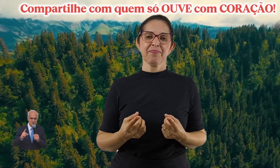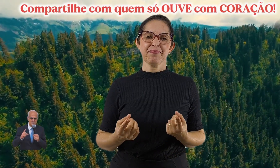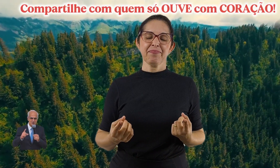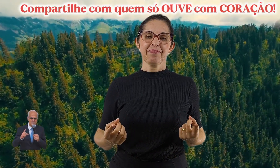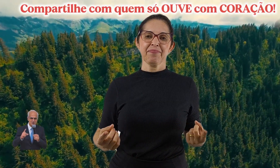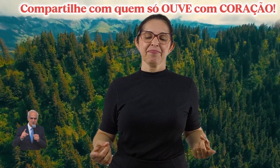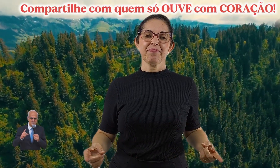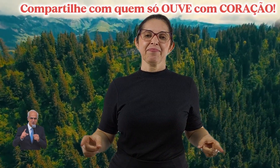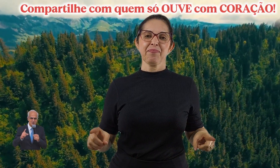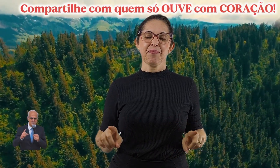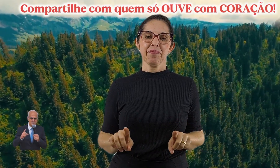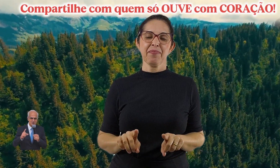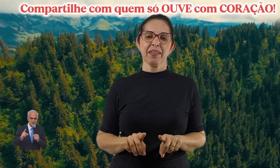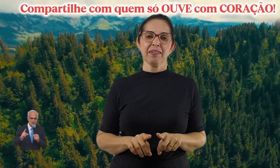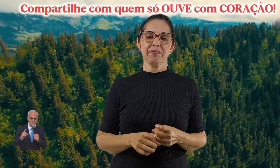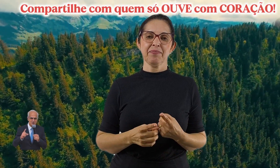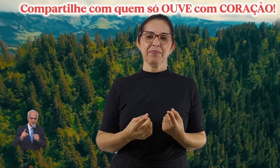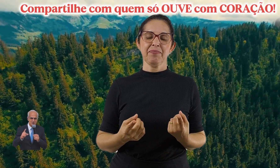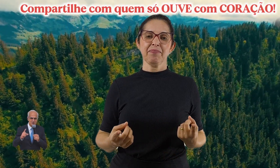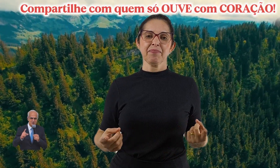Glória a Jesus.